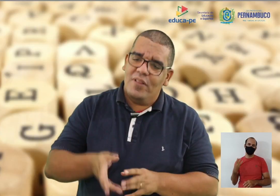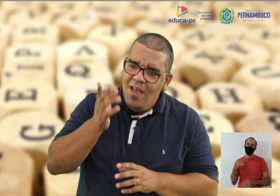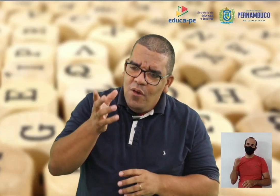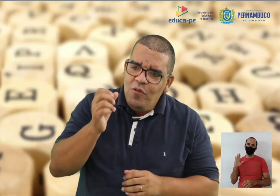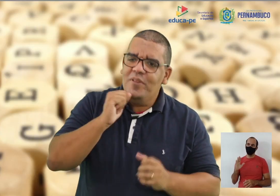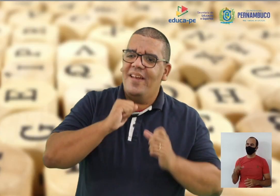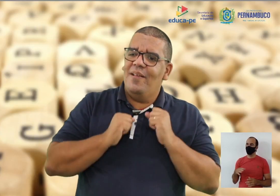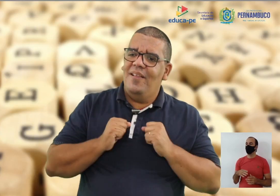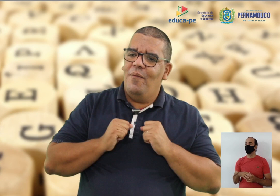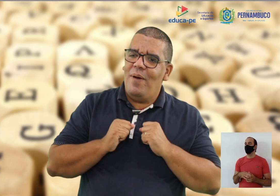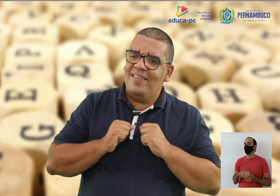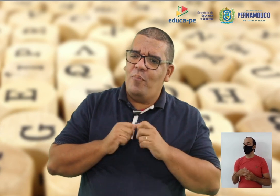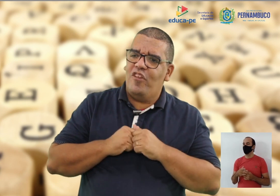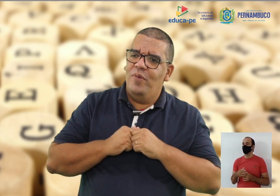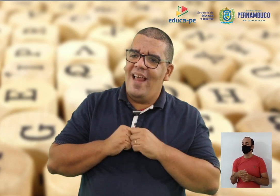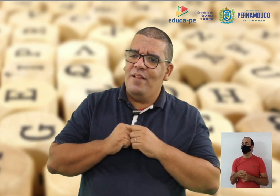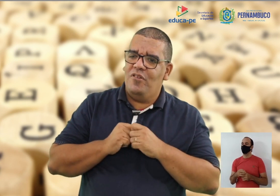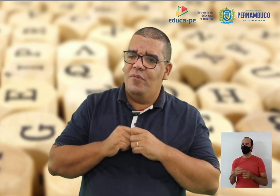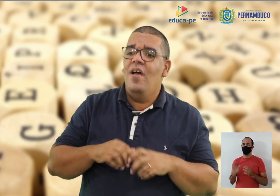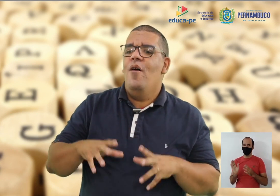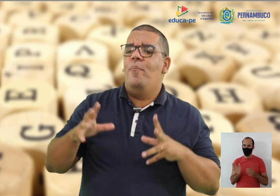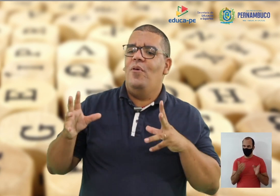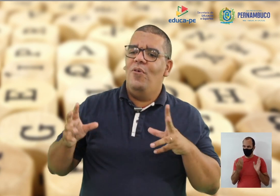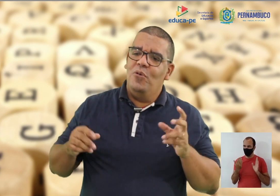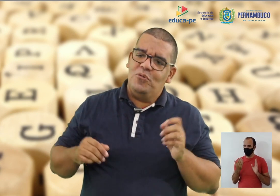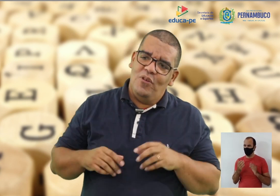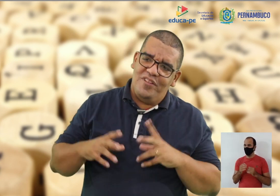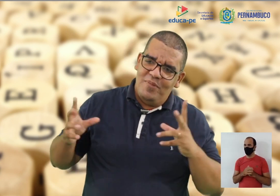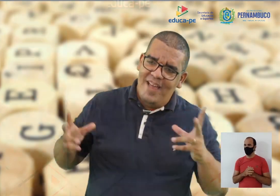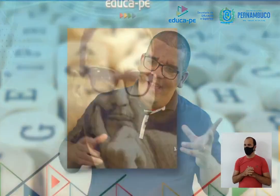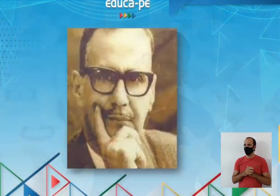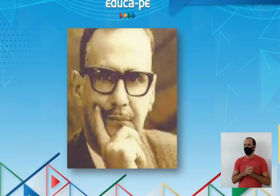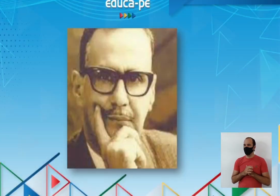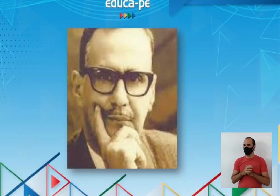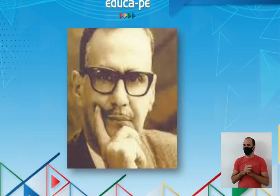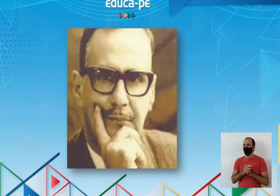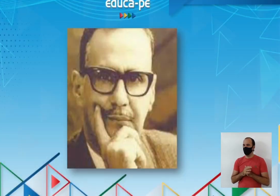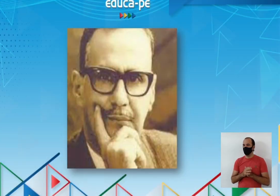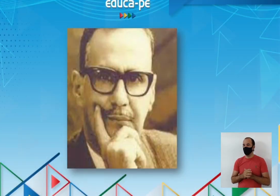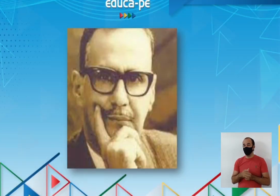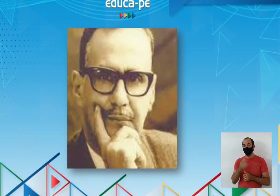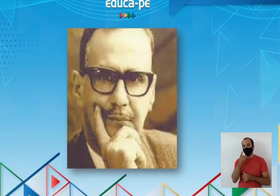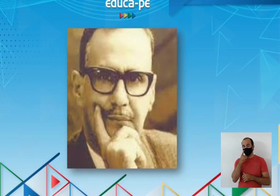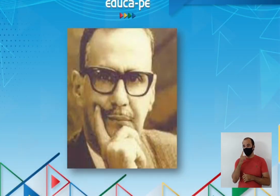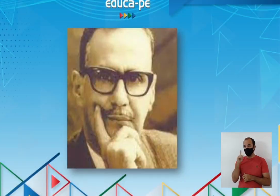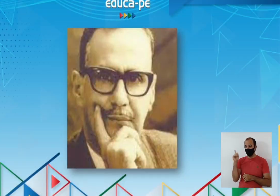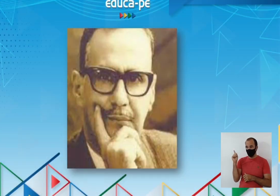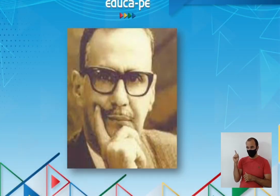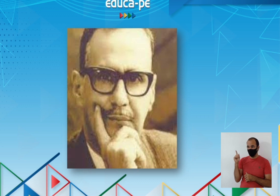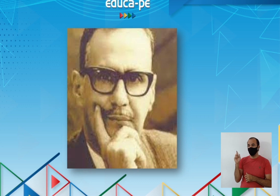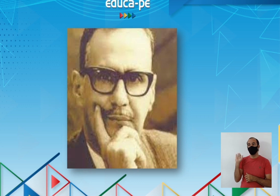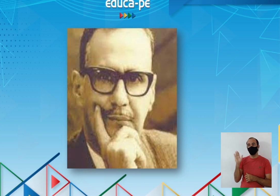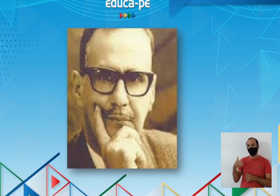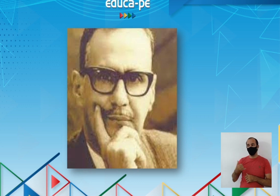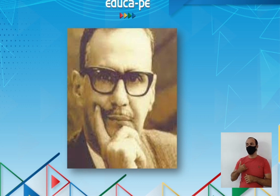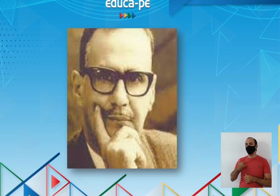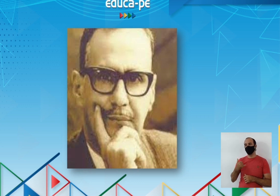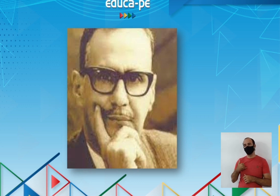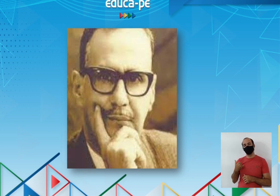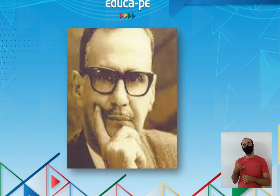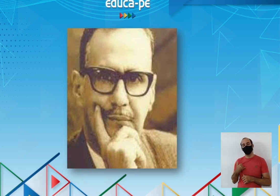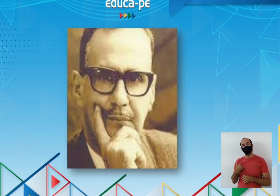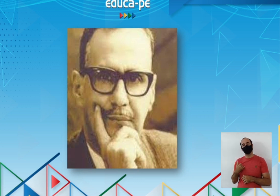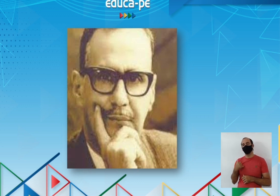Mauro Mota. O senhor poderia passar o próximo slide, professor Rafa? Pronto, nós temos aí, professor, uma foto do Mauro Mota já mais maduro. Inclusive,